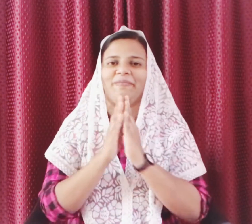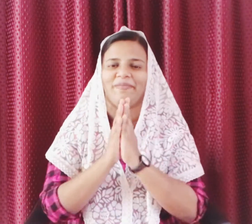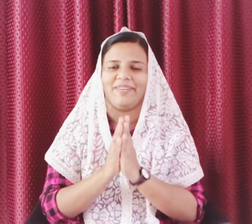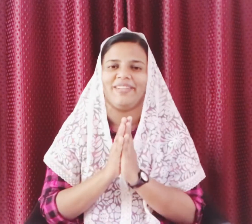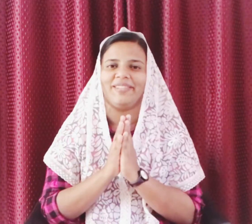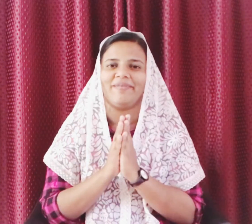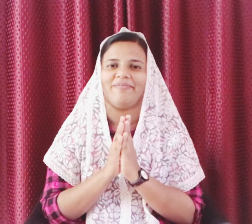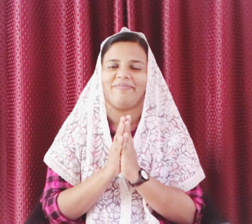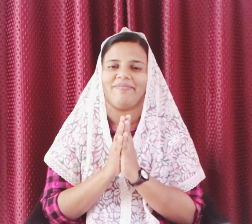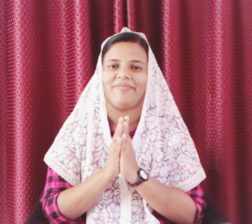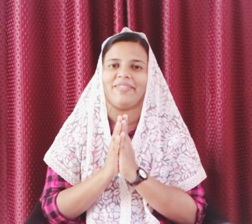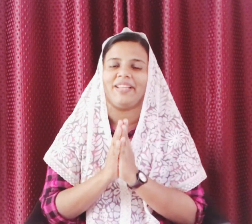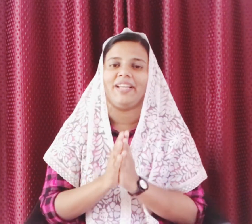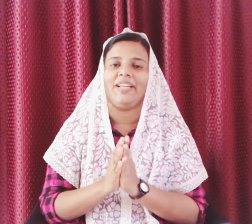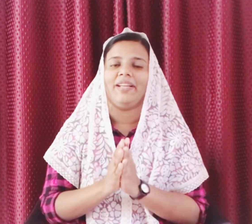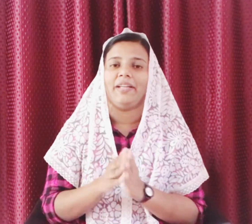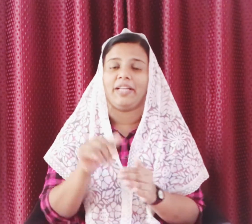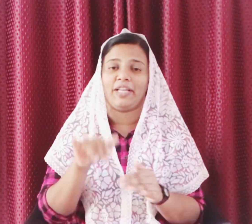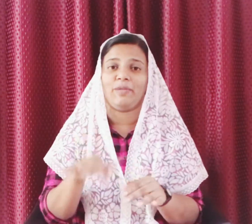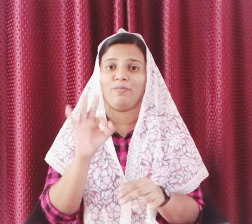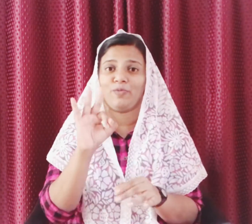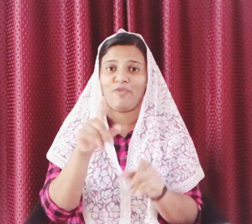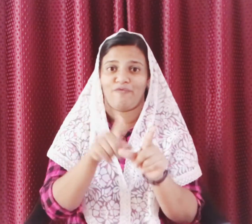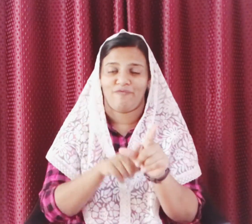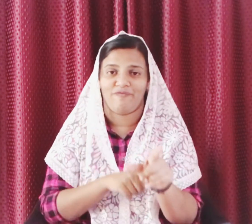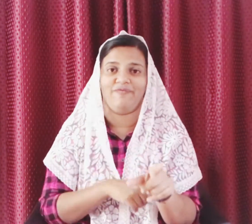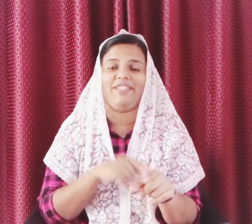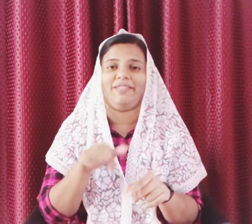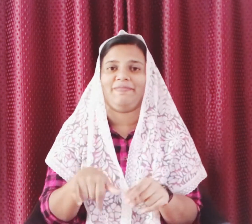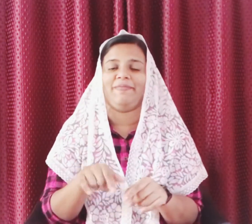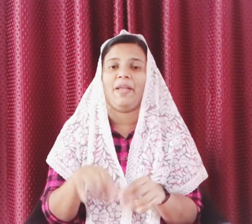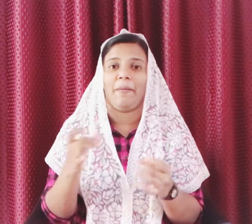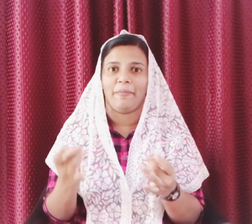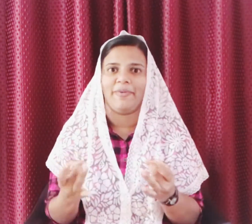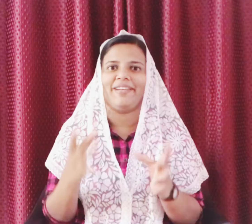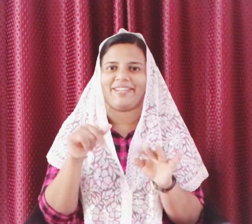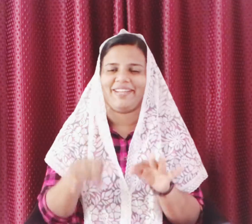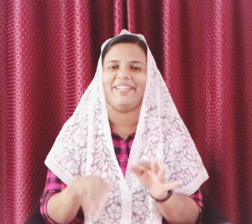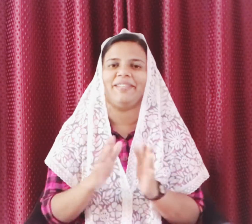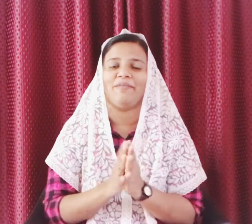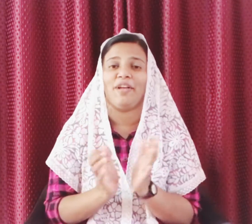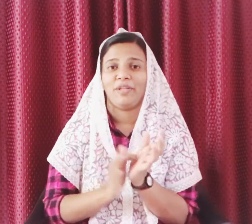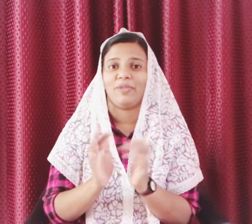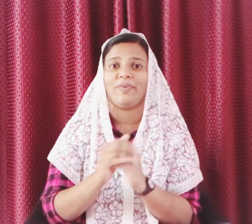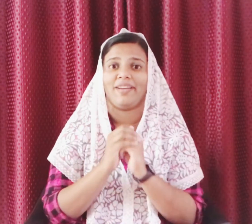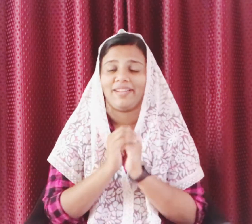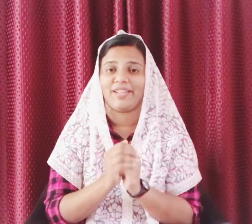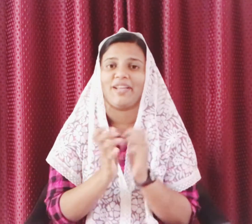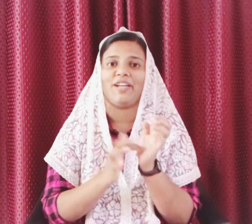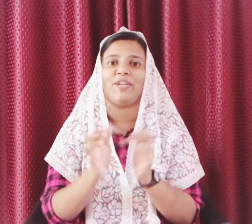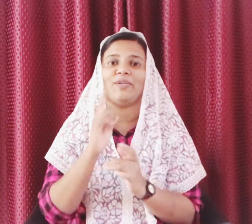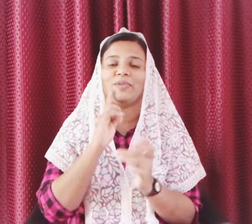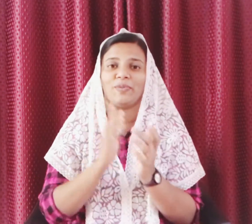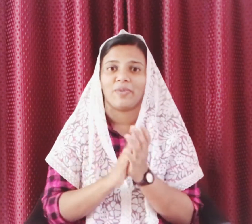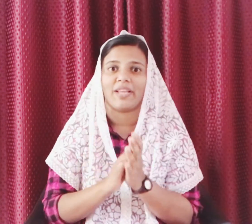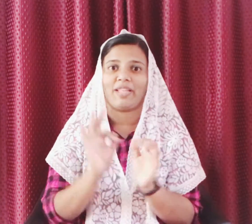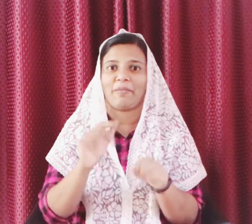പ്രാർത്ഥിക്കുന്നു. പ്രിയ ദൈവമക്കളെ, പുതുവർഷത്തിൻ്റെ ആരംഭ പ്രഭാതമാണല്ലോ കർത്താവിനെ ആരാധിക്കുവാനും സ്തുതിക്കുവാനും നമുക്ക് കിട്ടിയ